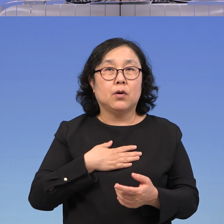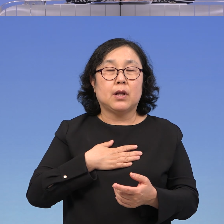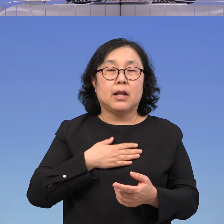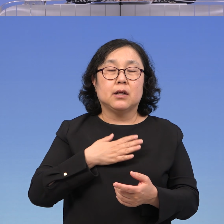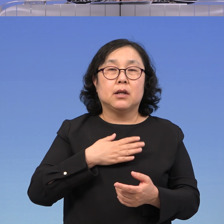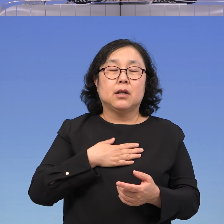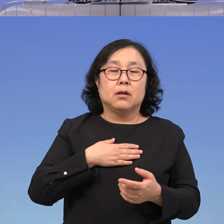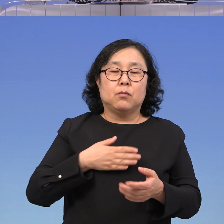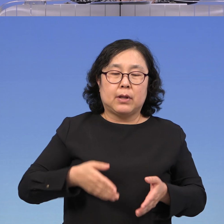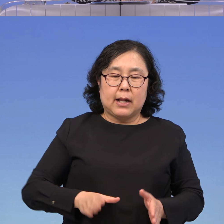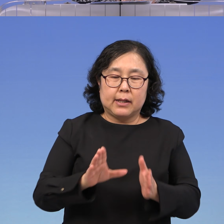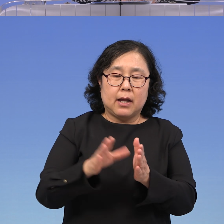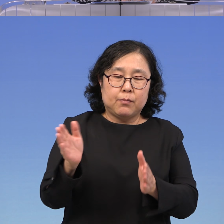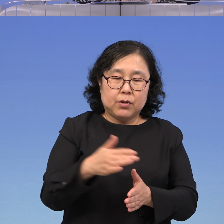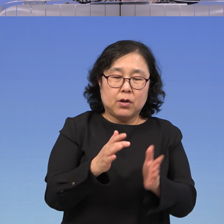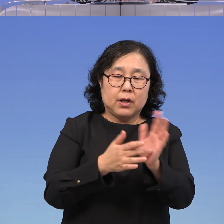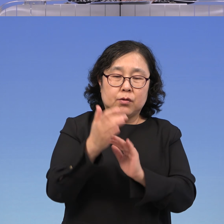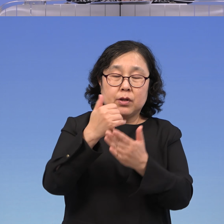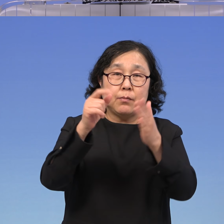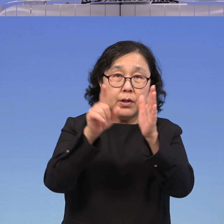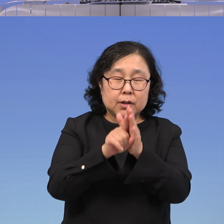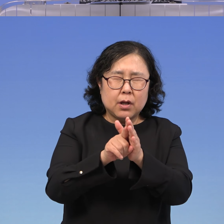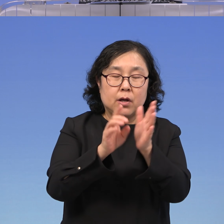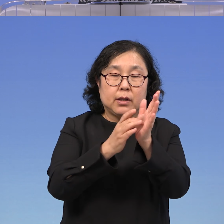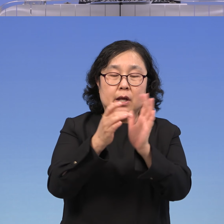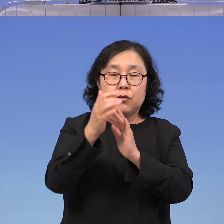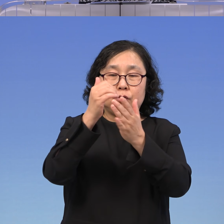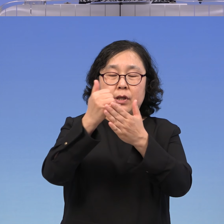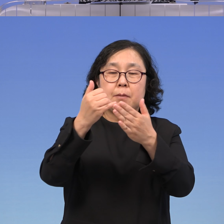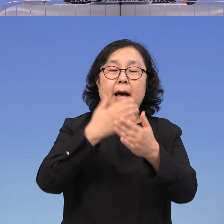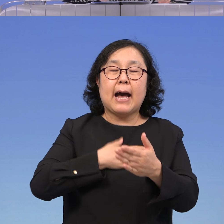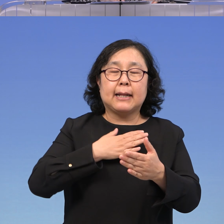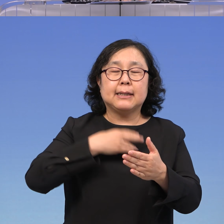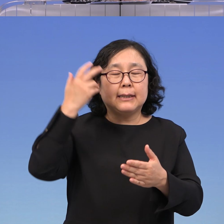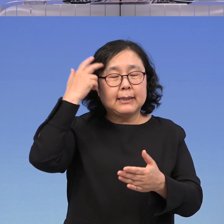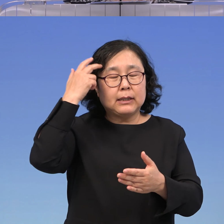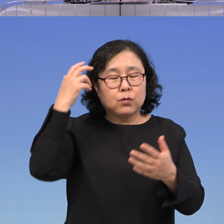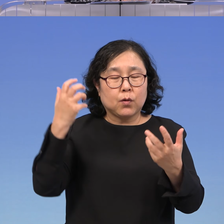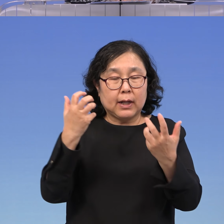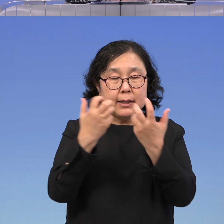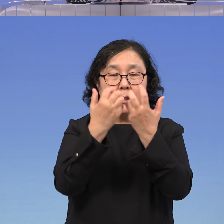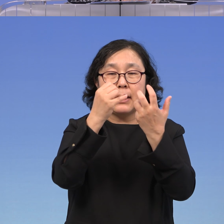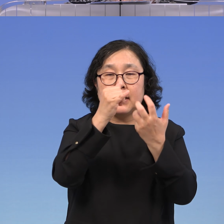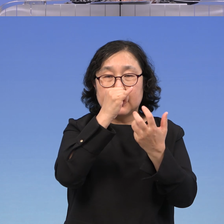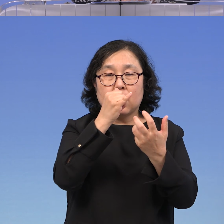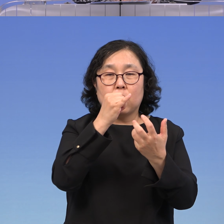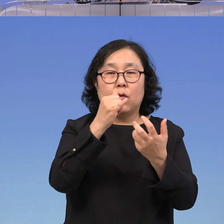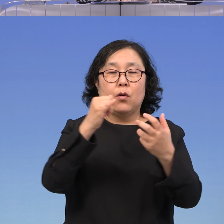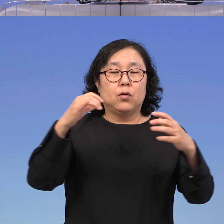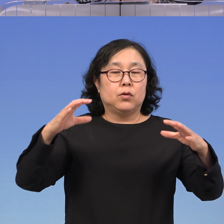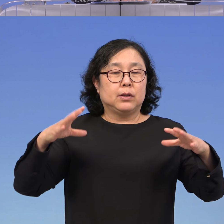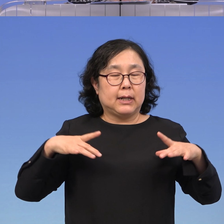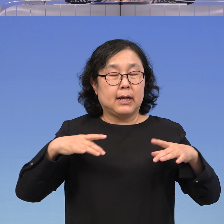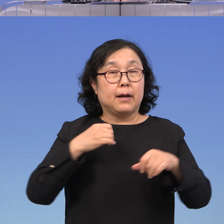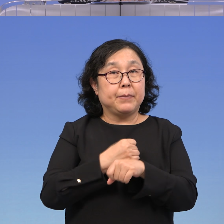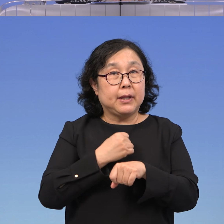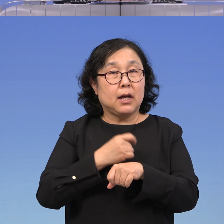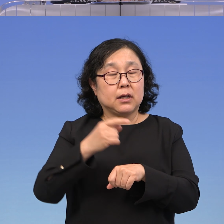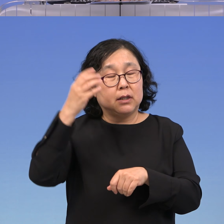신학교 나온 목사 예요 예수님을 아는 지식으로 가득 찼다고 자부하고 있는 저희 드립니다 그런데 그